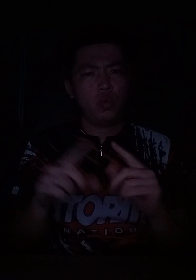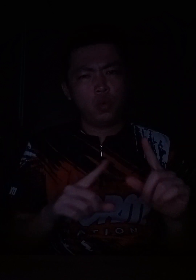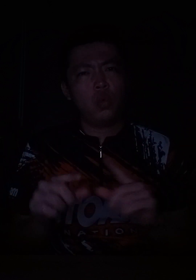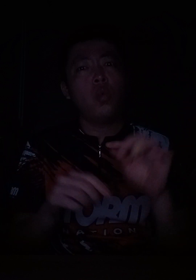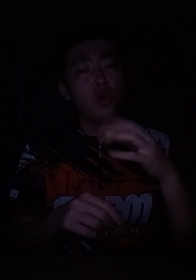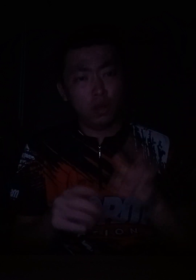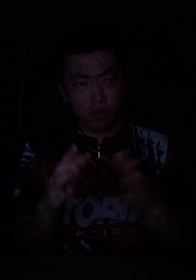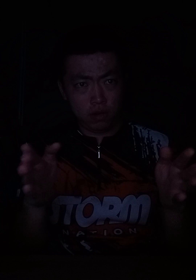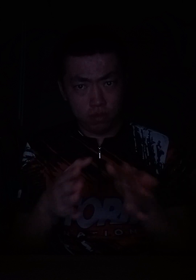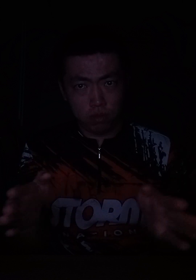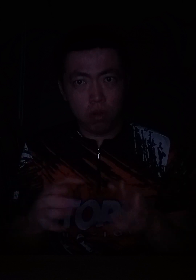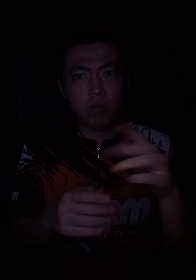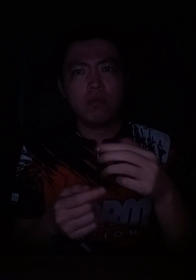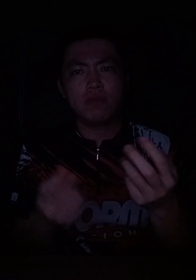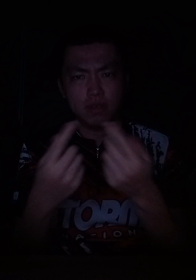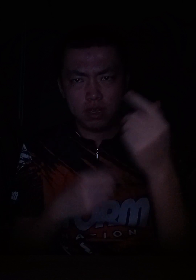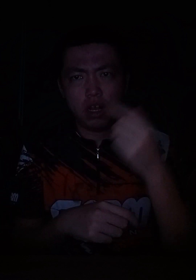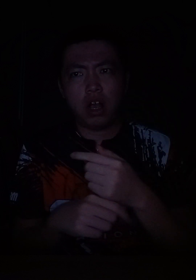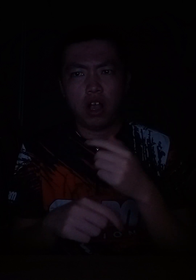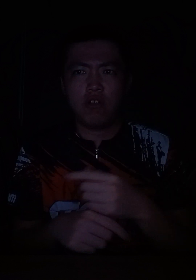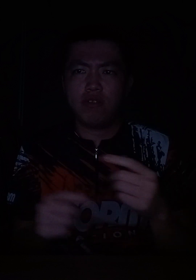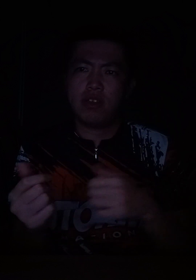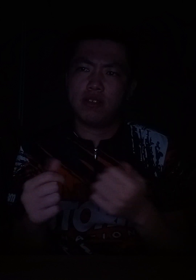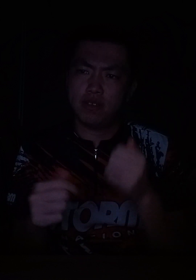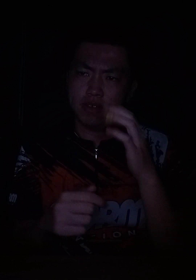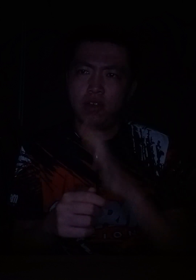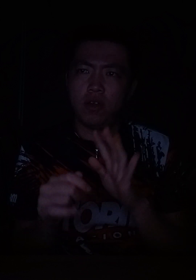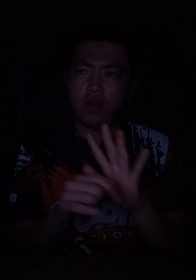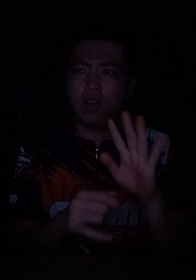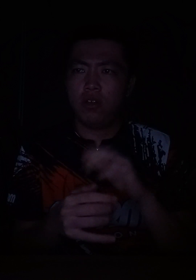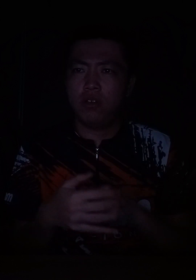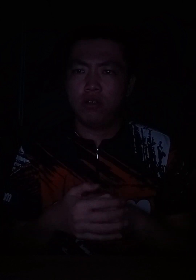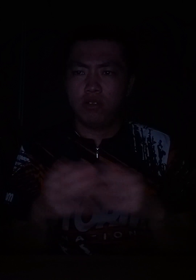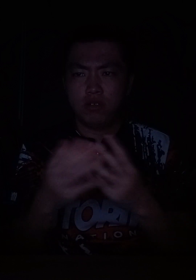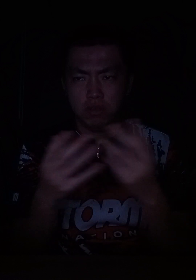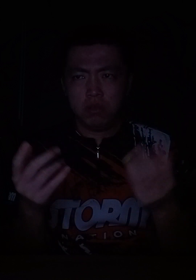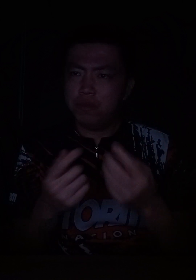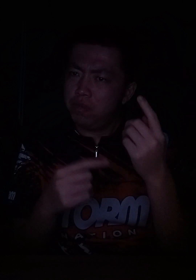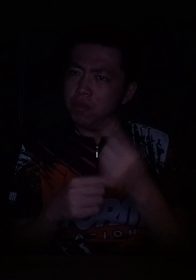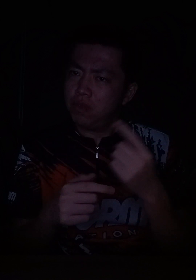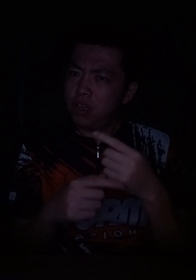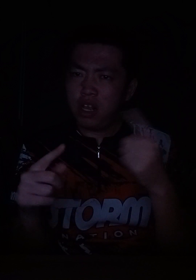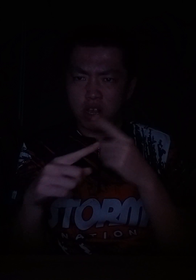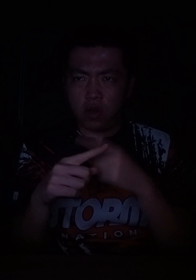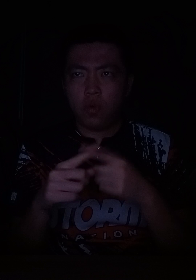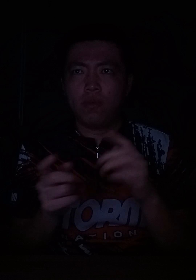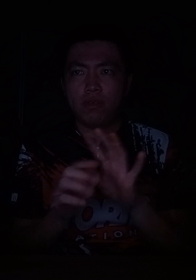나간 상태에서 도움을 요청한 직후 사고가 발생했는데 당시 안전장비도 착용하지 않았던 것으로